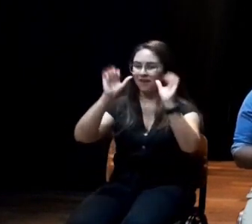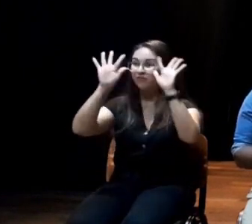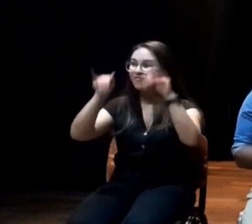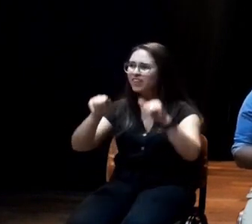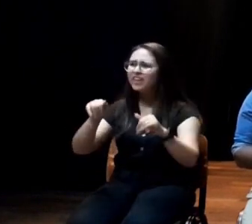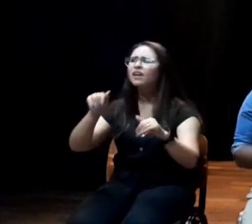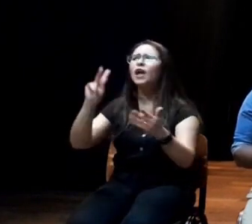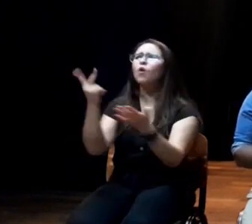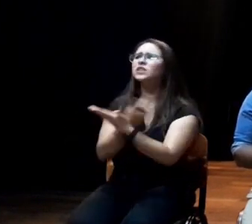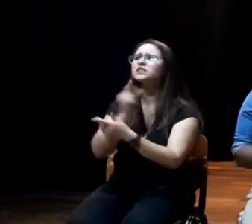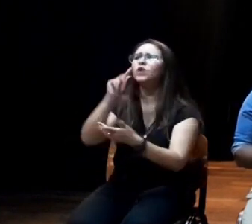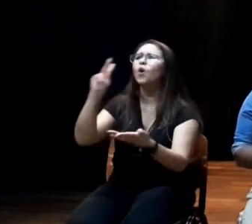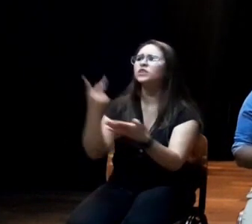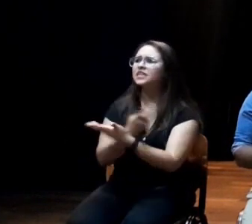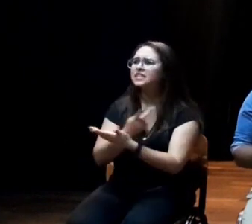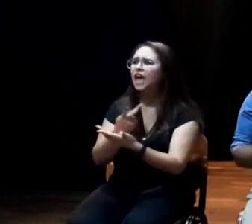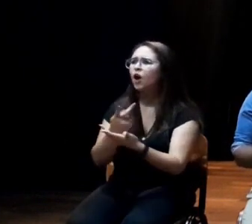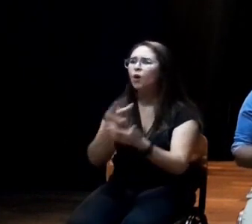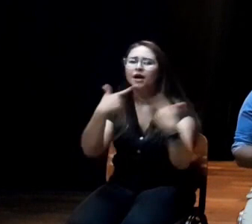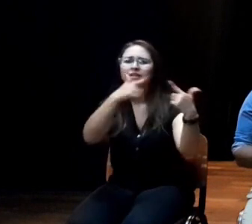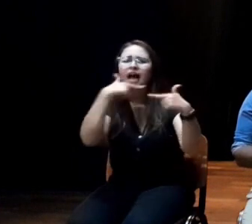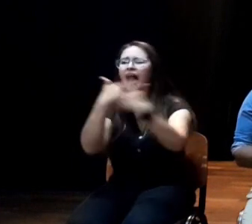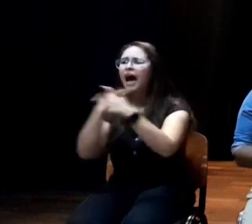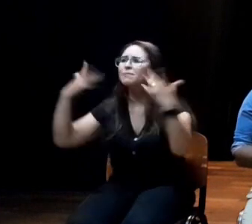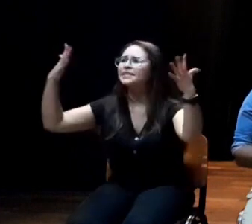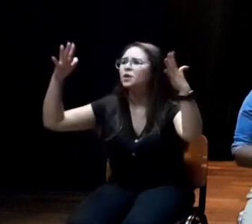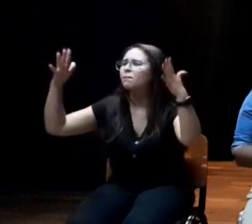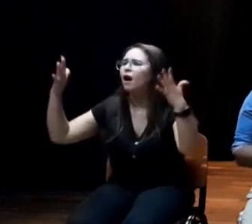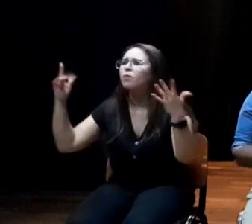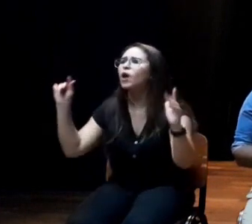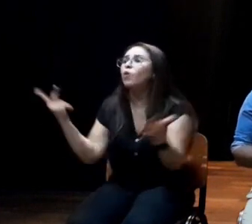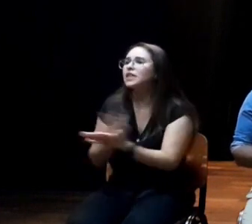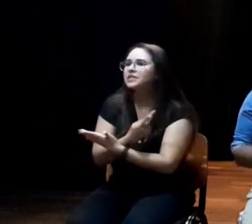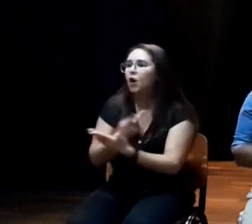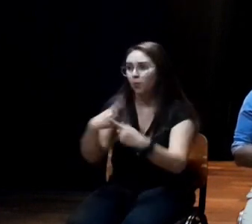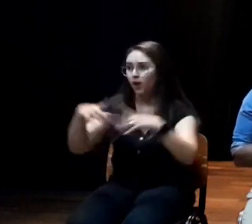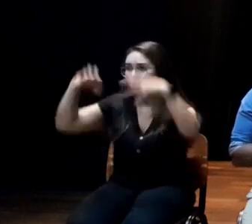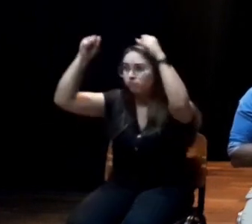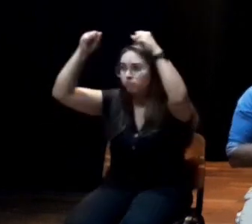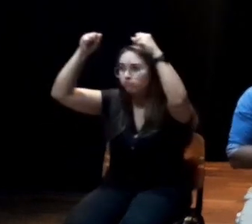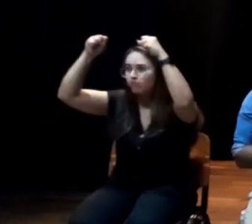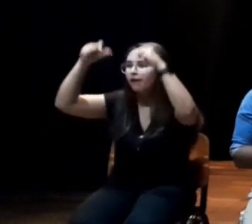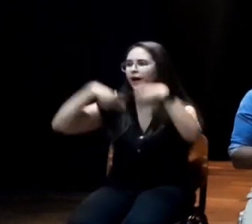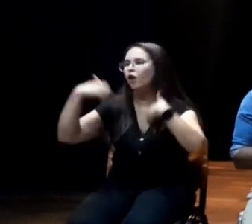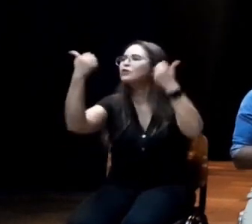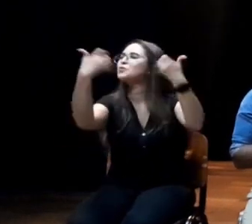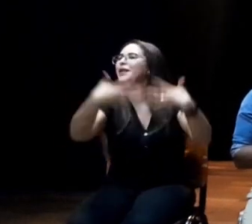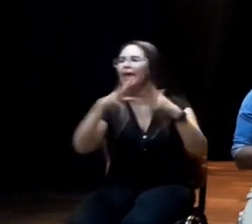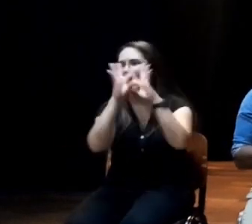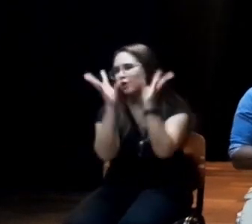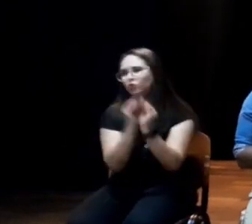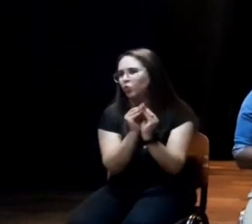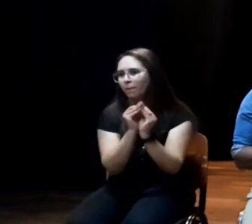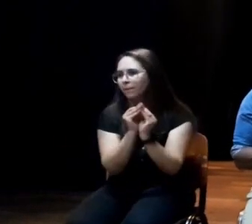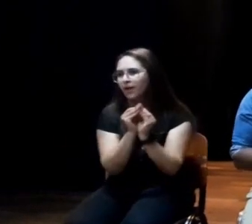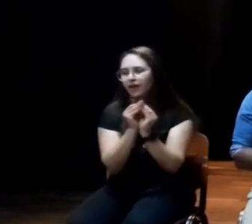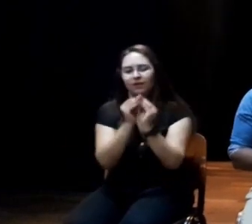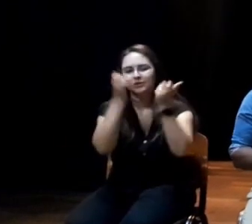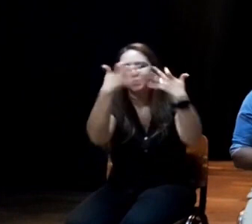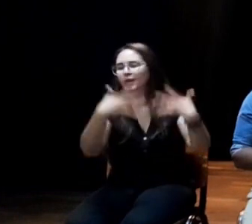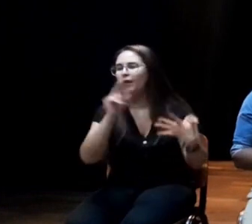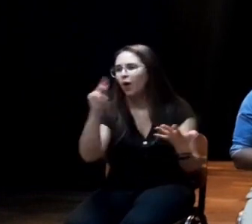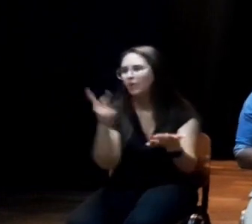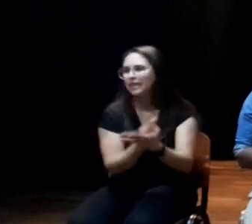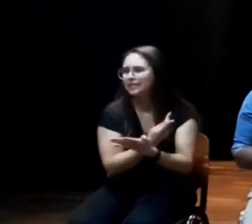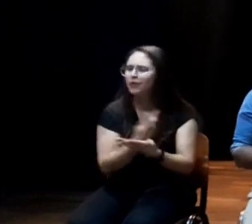luz, ele perguntou, pô, o que aconteceu? O pessoal estão rindo, estão batendo palma. Aí eu expliquei para ele, né? Eu fiz um resumo, expliquei o que aconteceu.